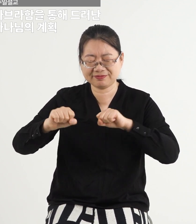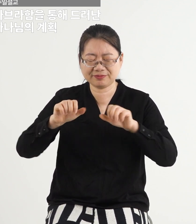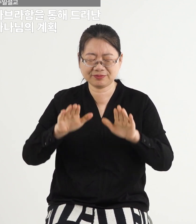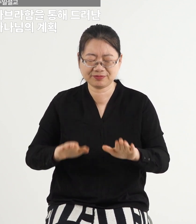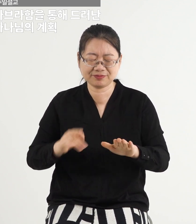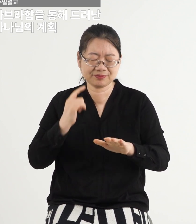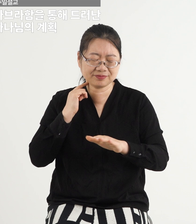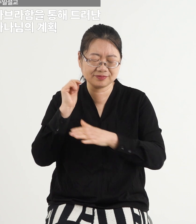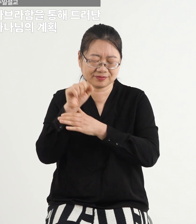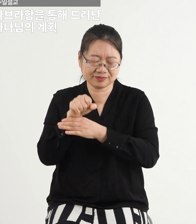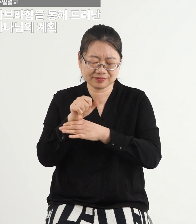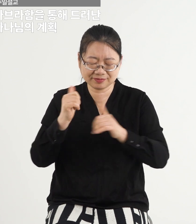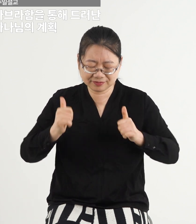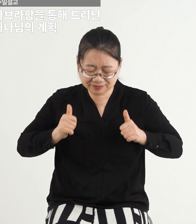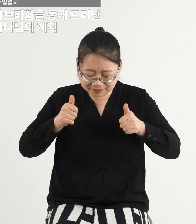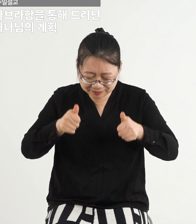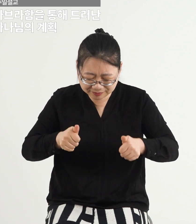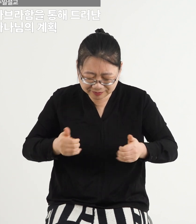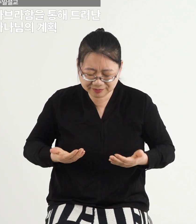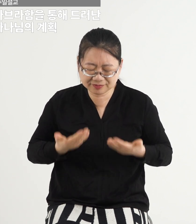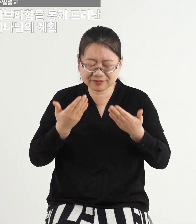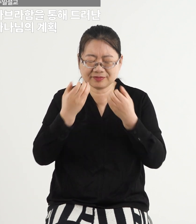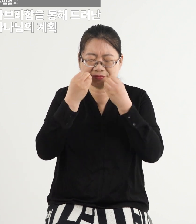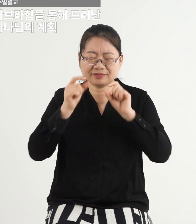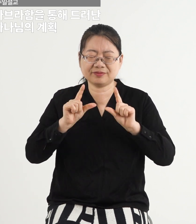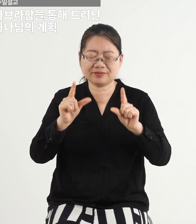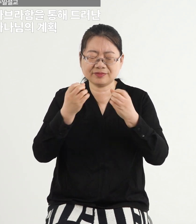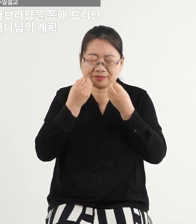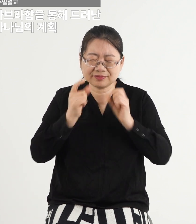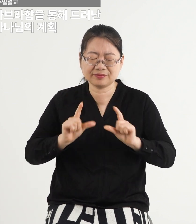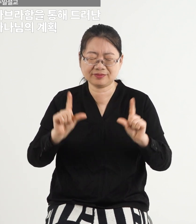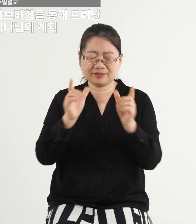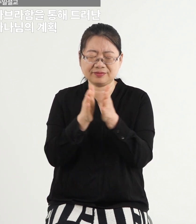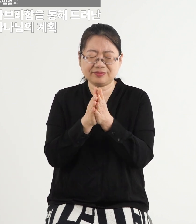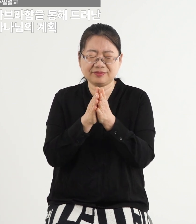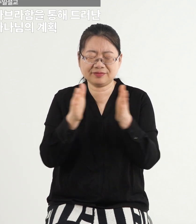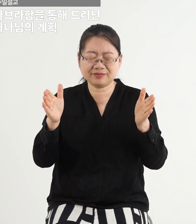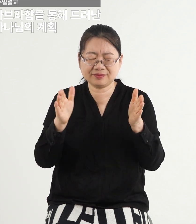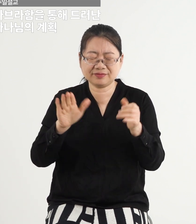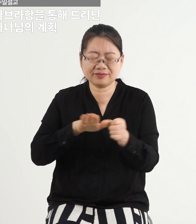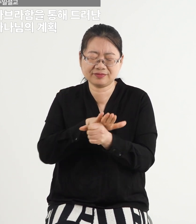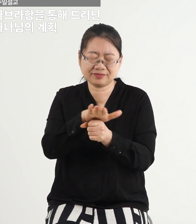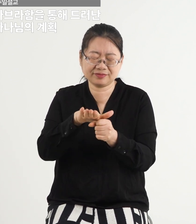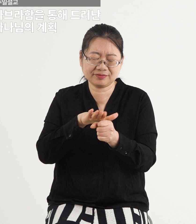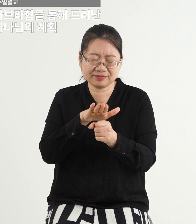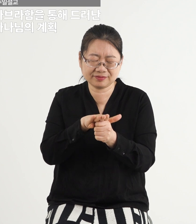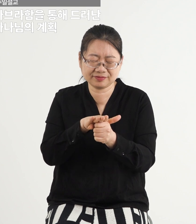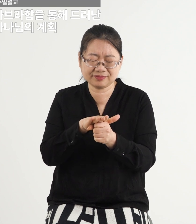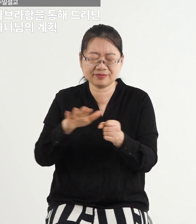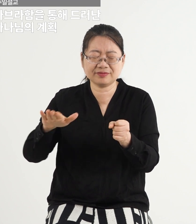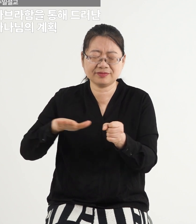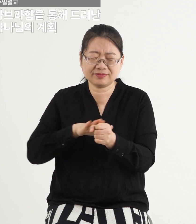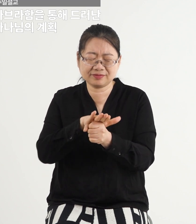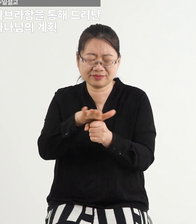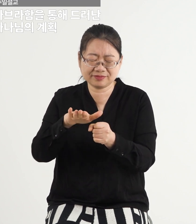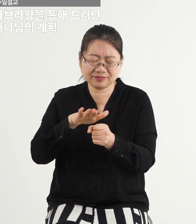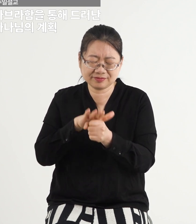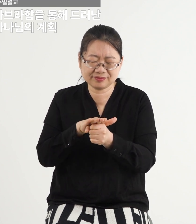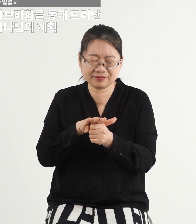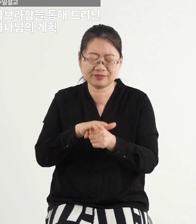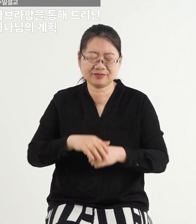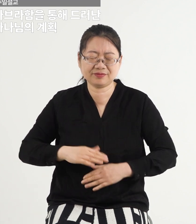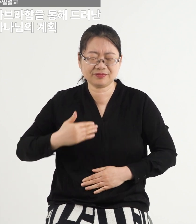오늘 머리 숙여 경배하며 새날 새해를 시작하는 사랑하고